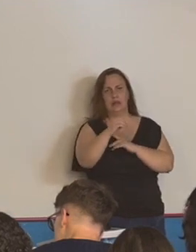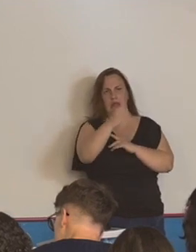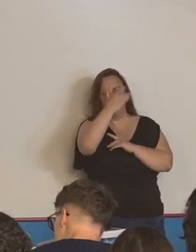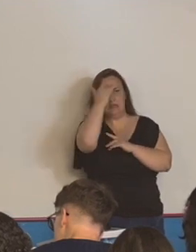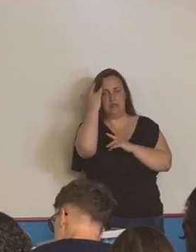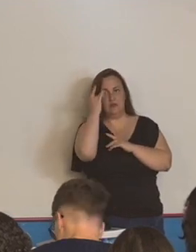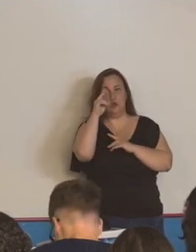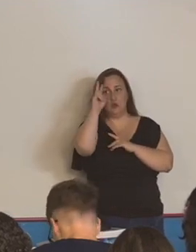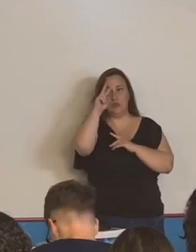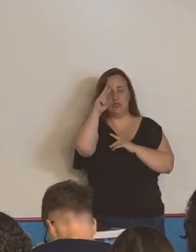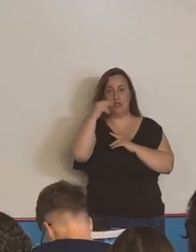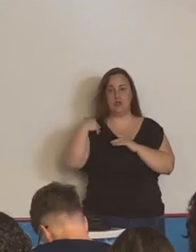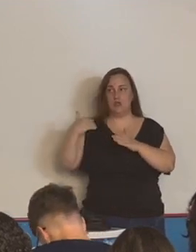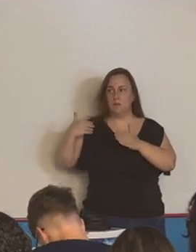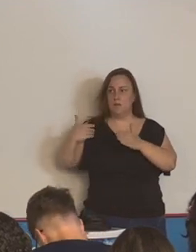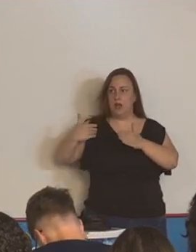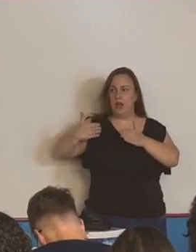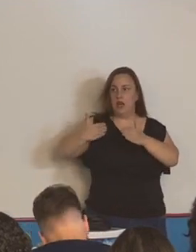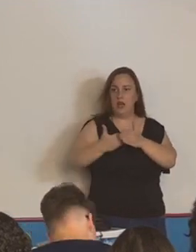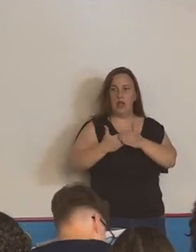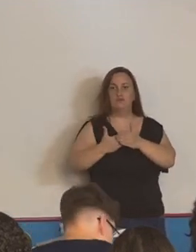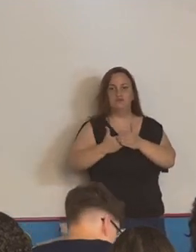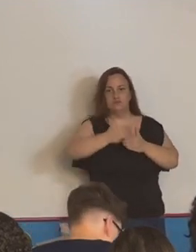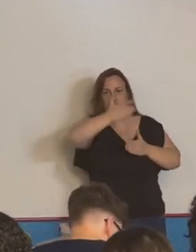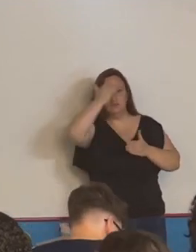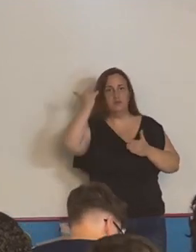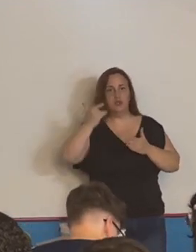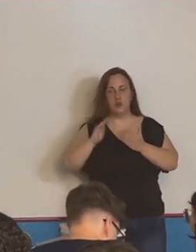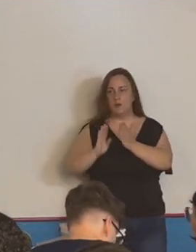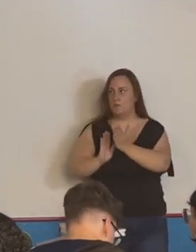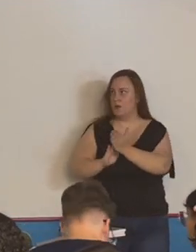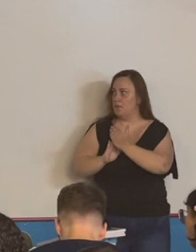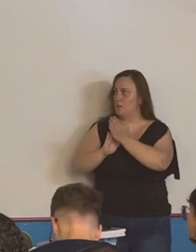personagens históricos que estão na Santa Casa de Misericórdia.